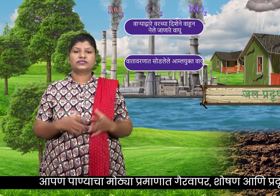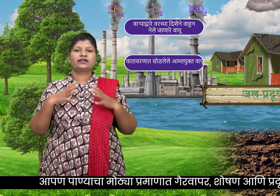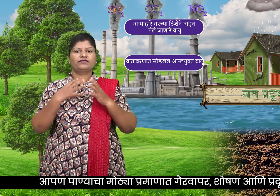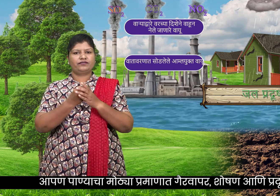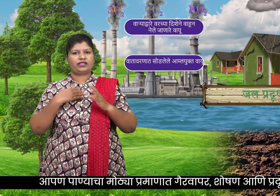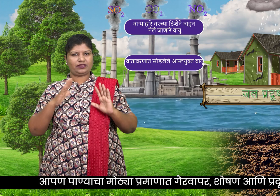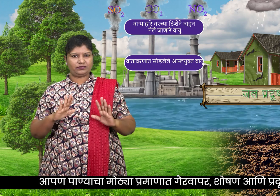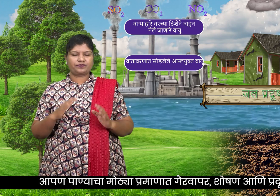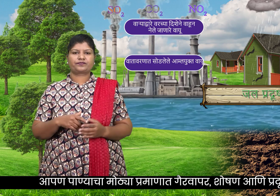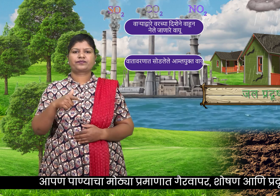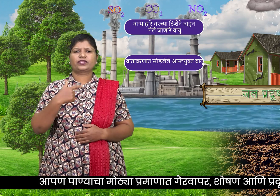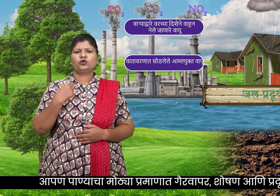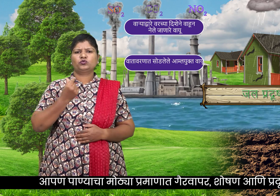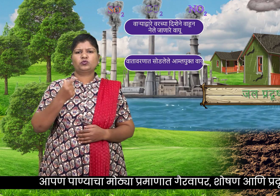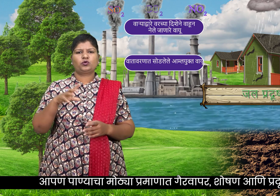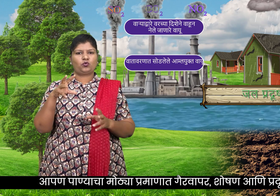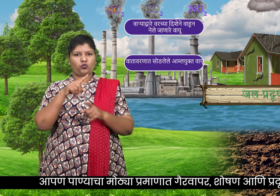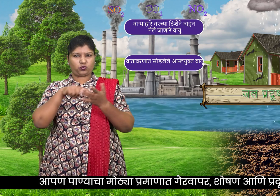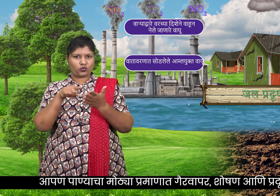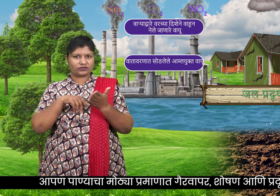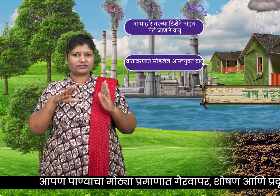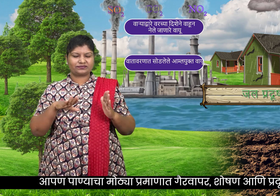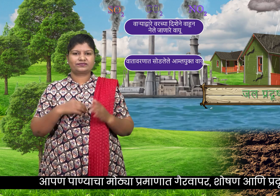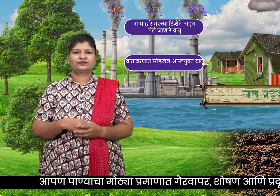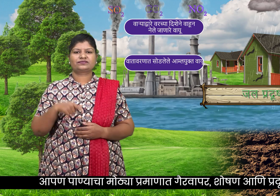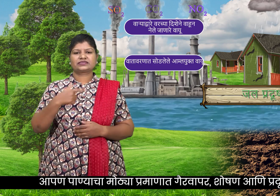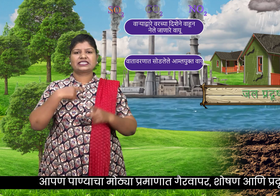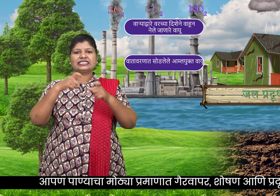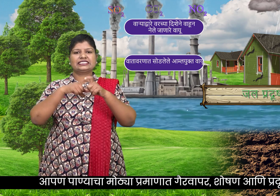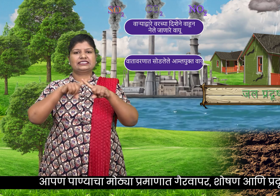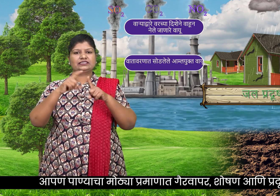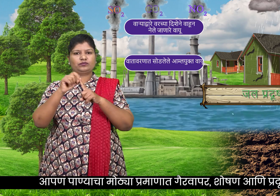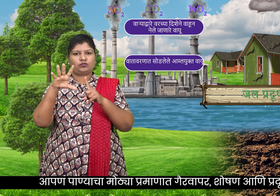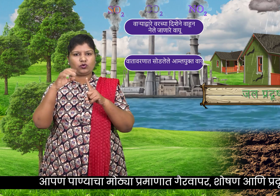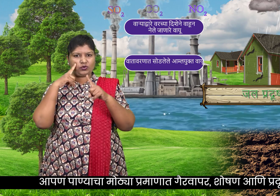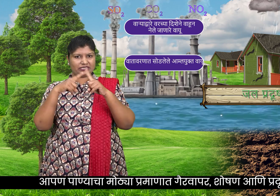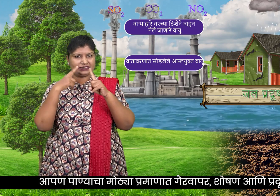आपण पाण्याचा मोठ्या प्रमाणावर गैरवापर, शोषण आणि प्रदूषित करत आहोत.